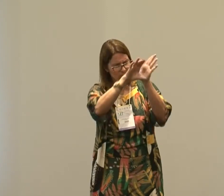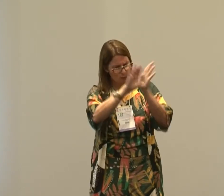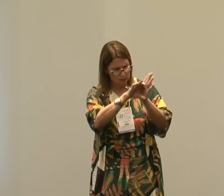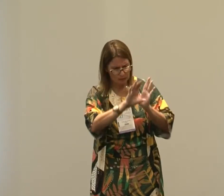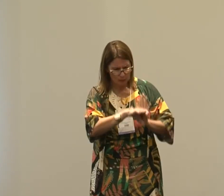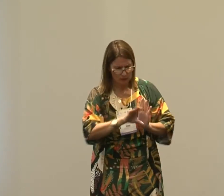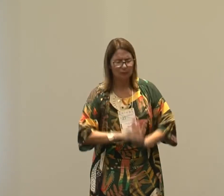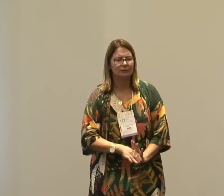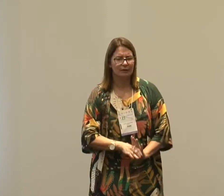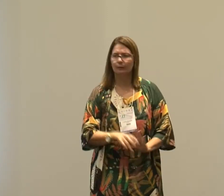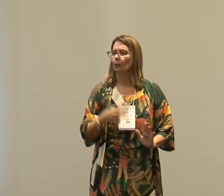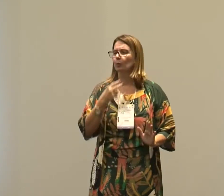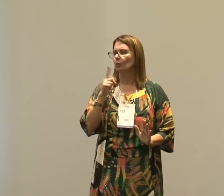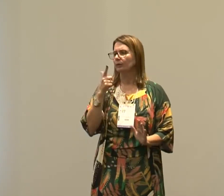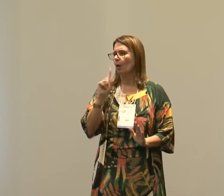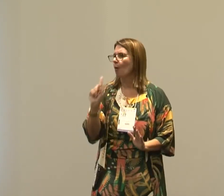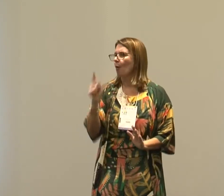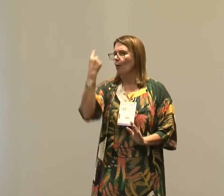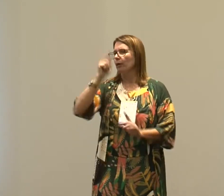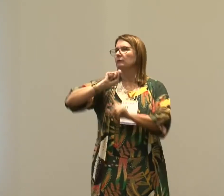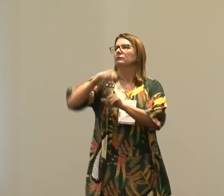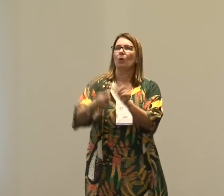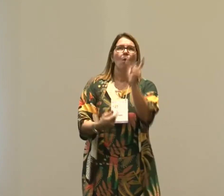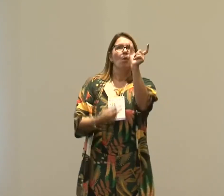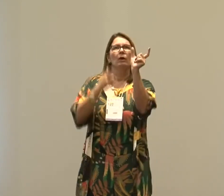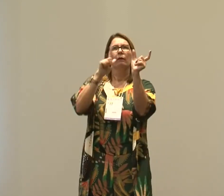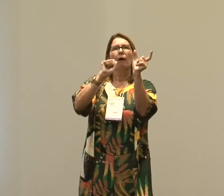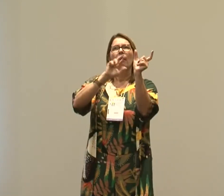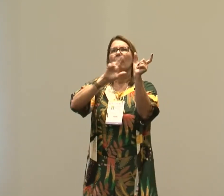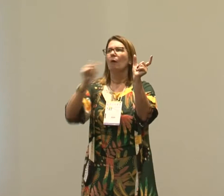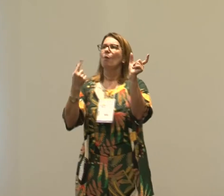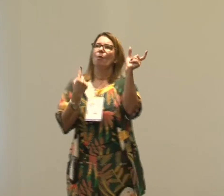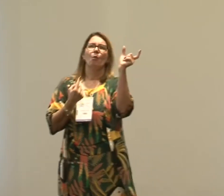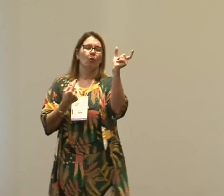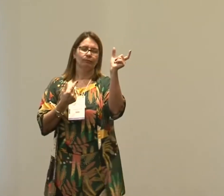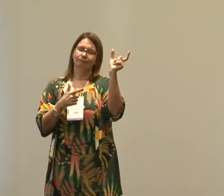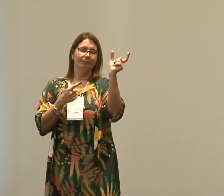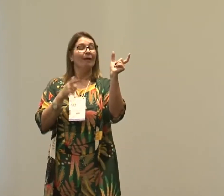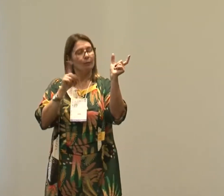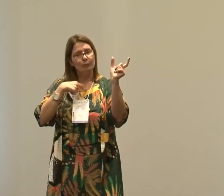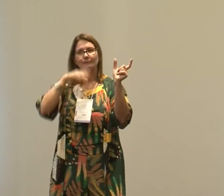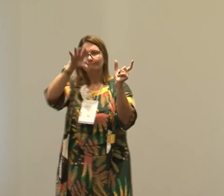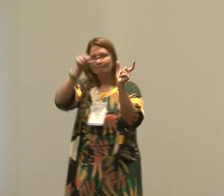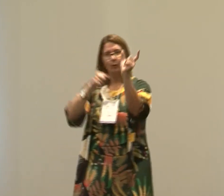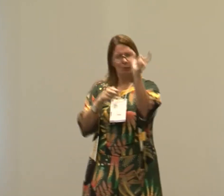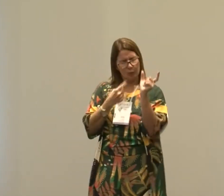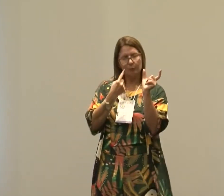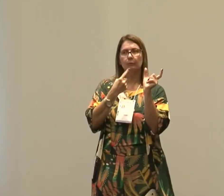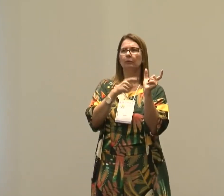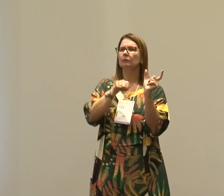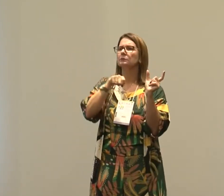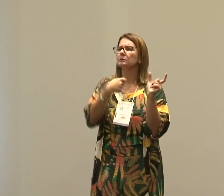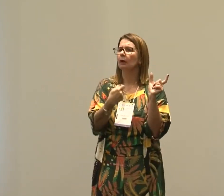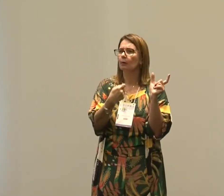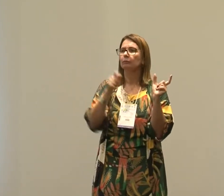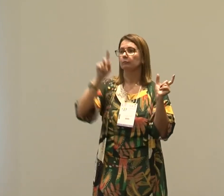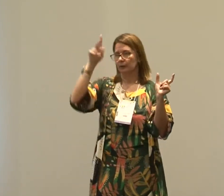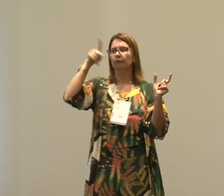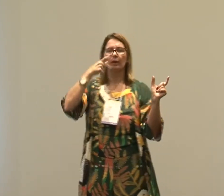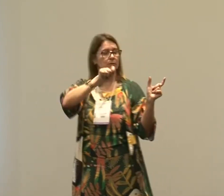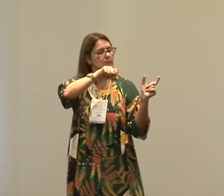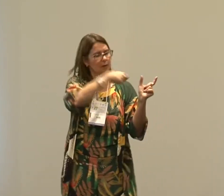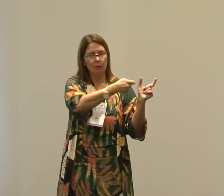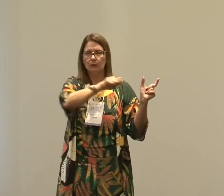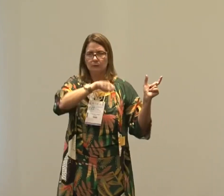Ela tem conceitos diversos. Não tem um único sinal para a palavra garra. Então a gente precisa pegar